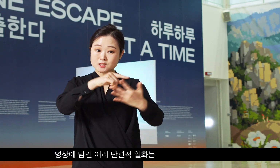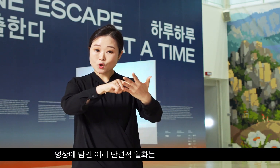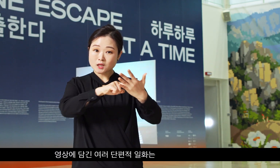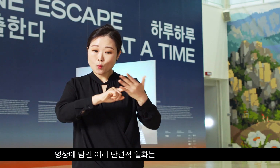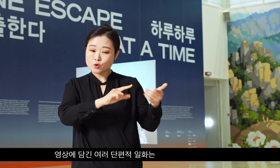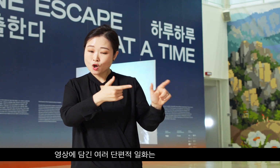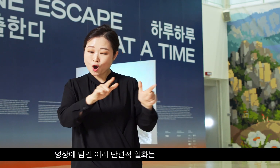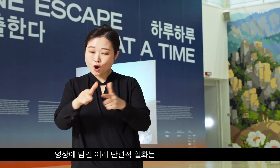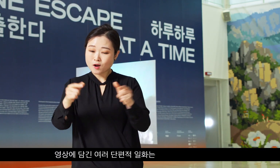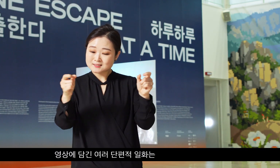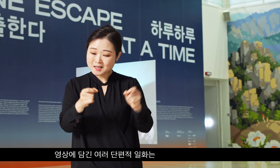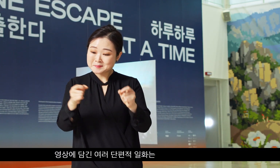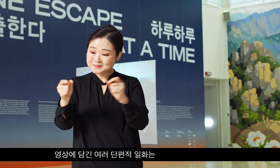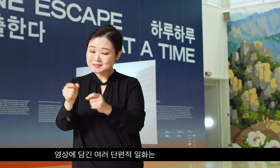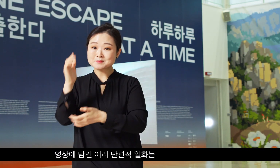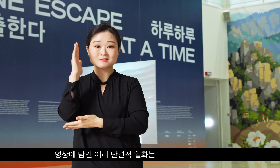영상에 담긴 여러 단편적 일화는